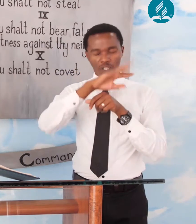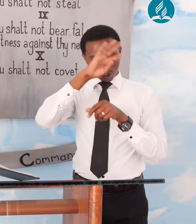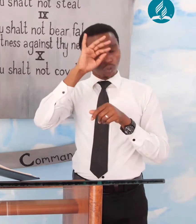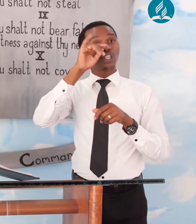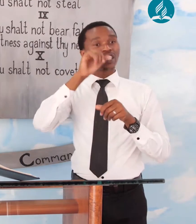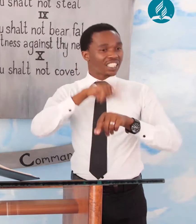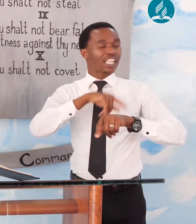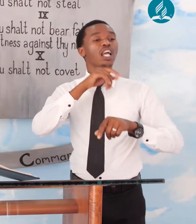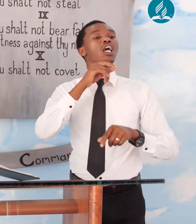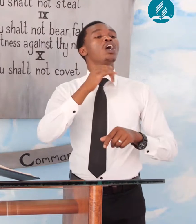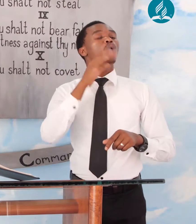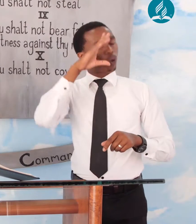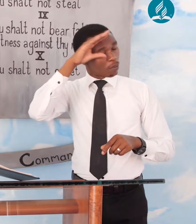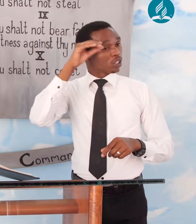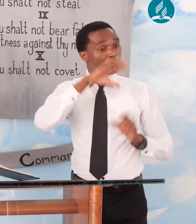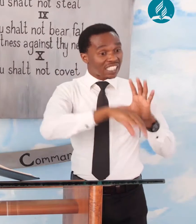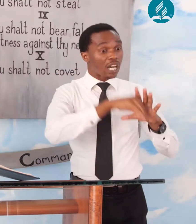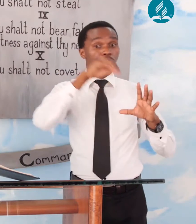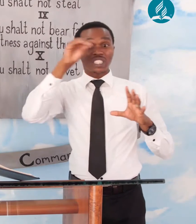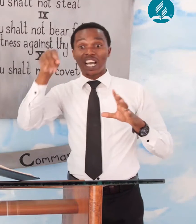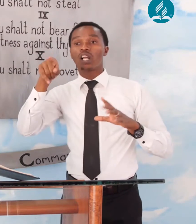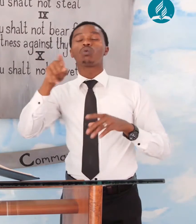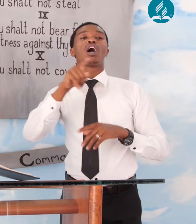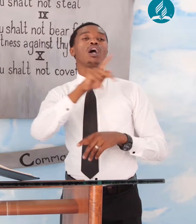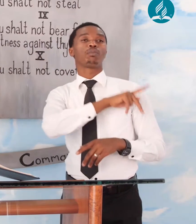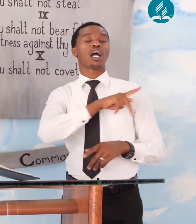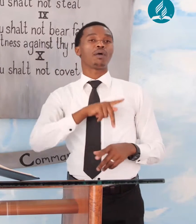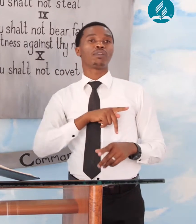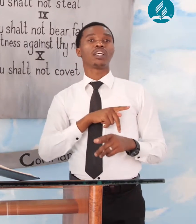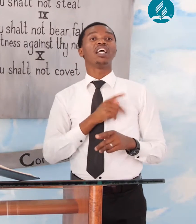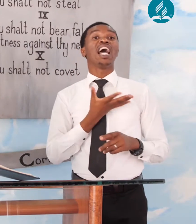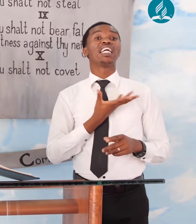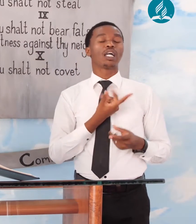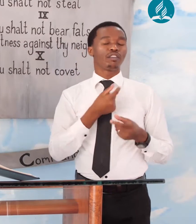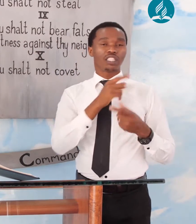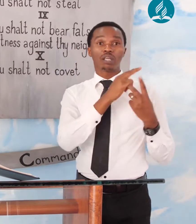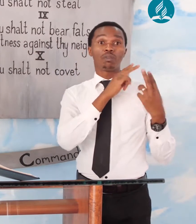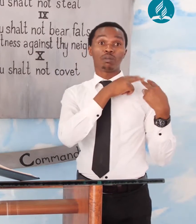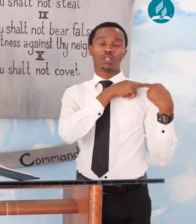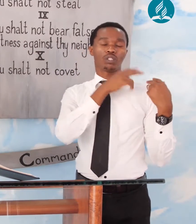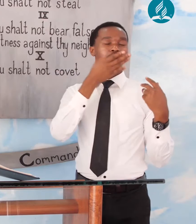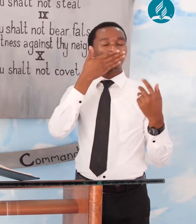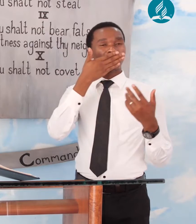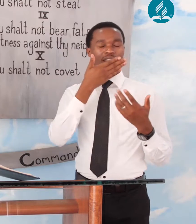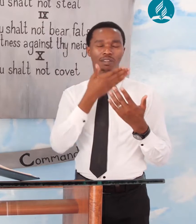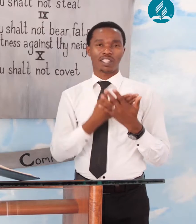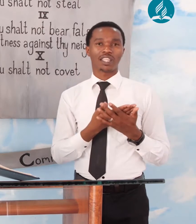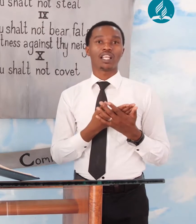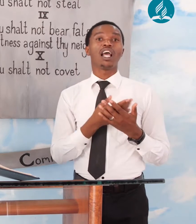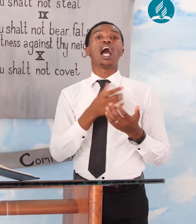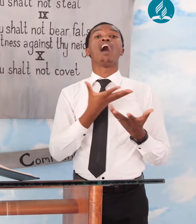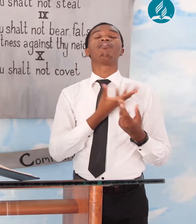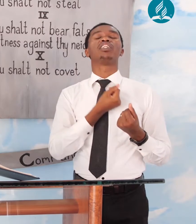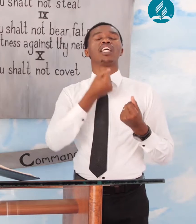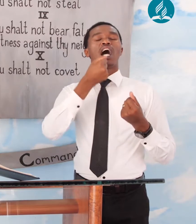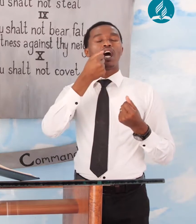atazagerayo agafata indi mico itandukanye n'ibyo n'ubwoko bw'Imana noneho ahanga tuge